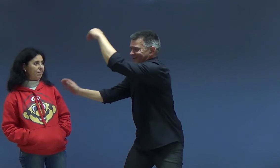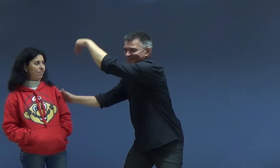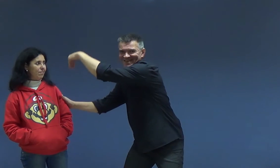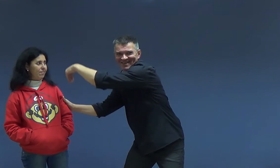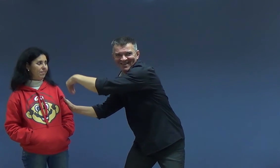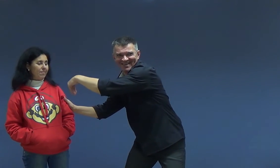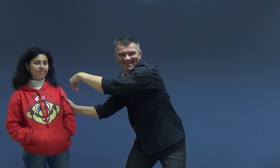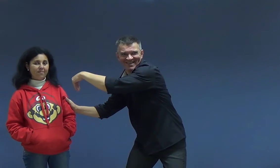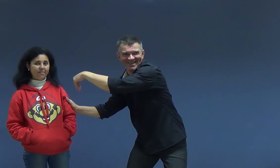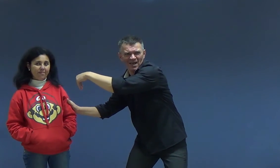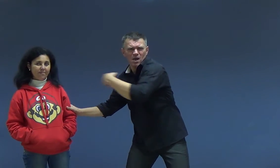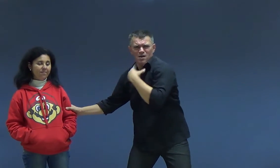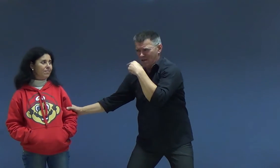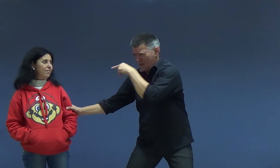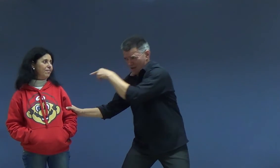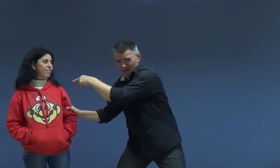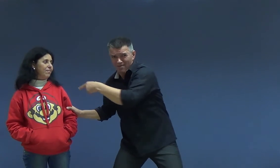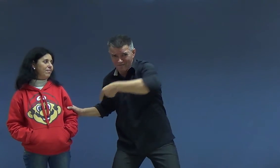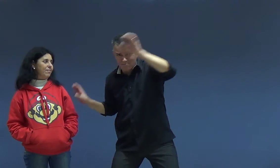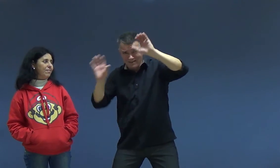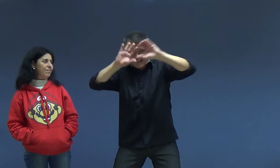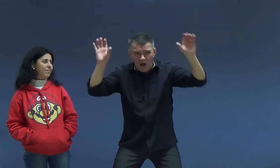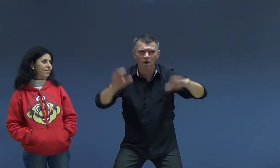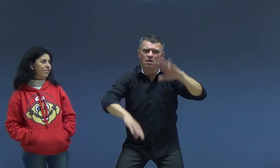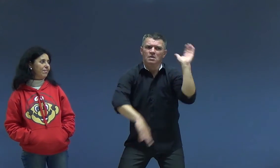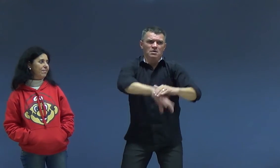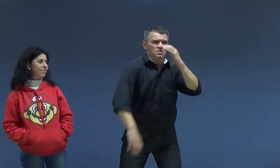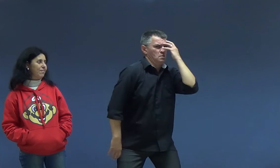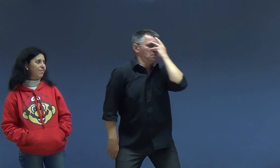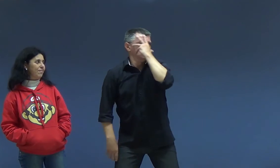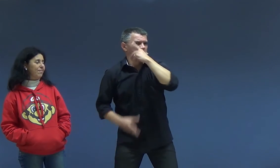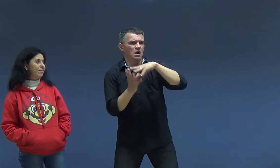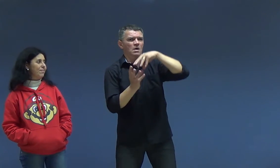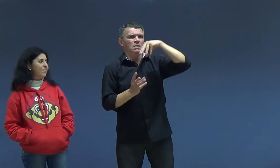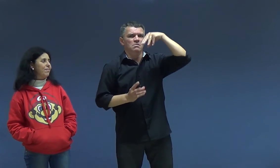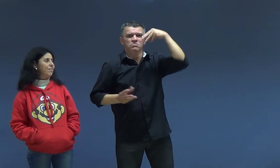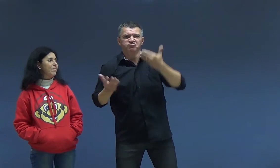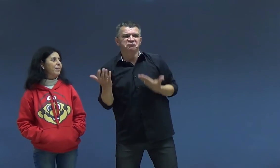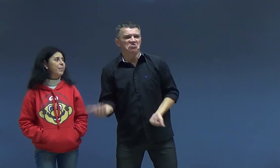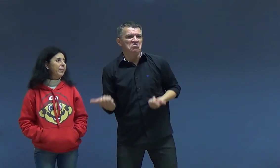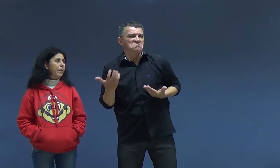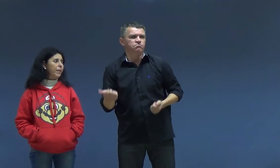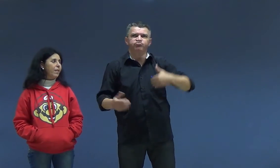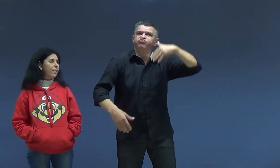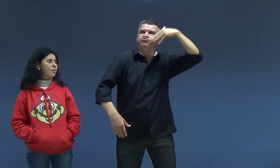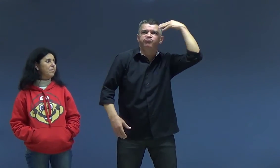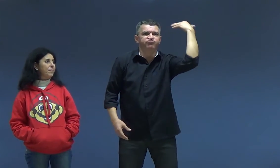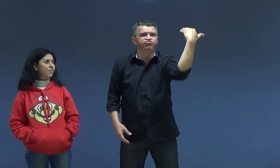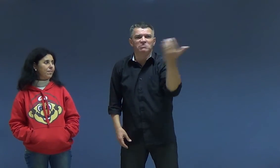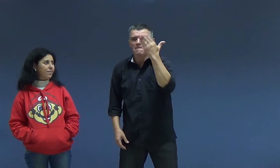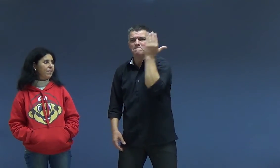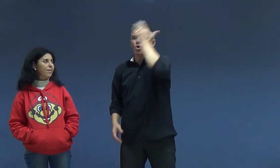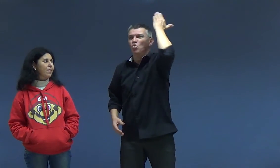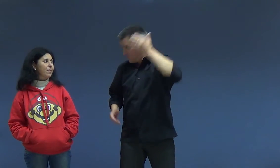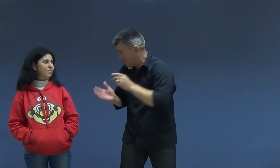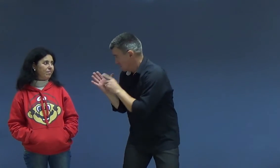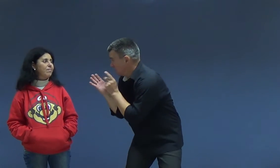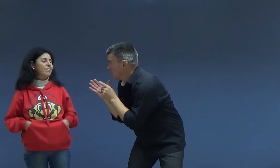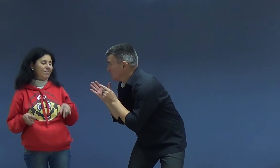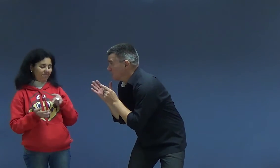importante? A sua alma, ela dentro. E ela vai pro céu e ela vai ser linda, né? Tom. Não é